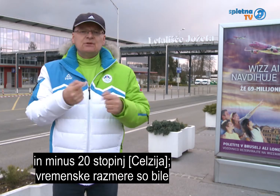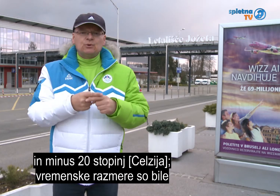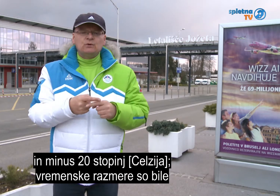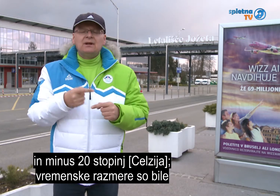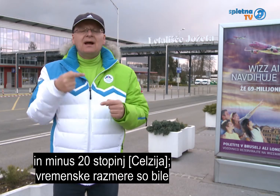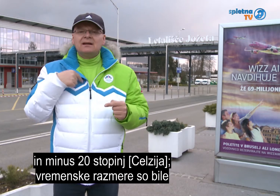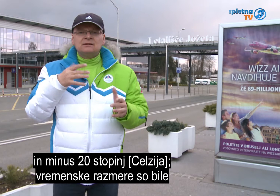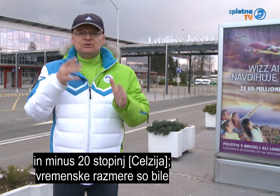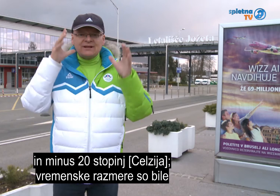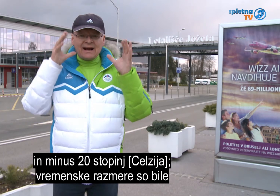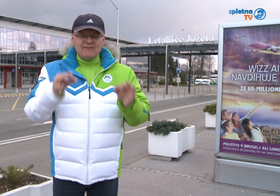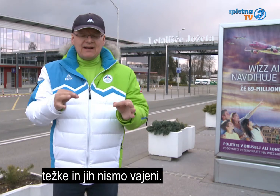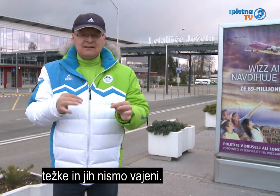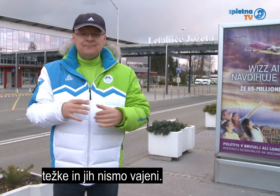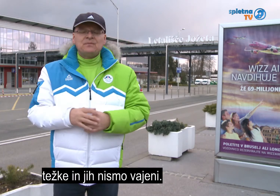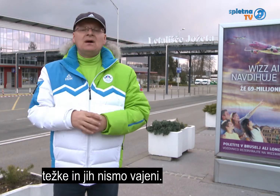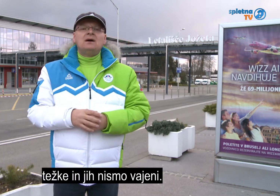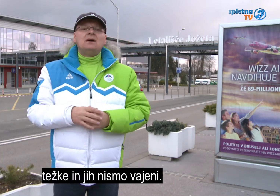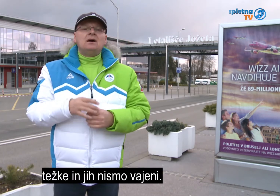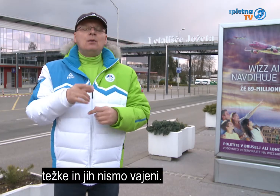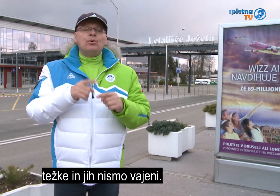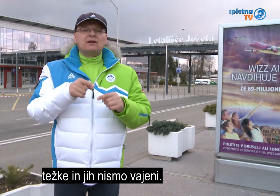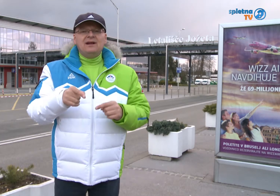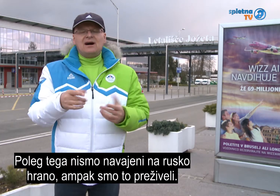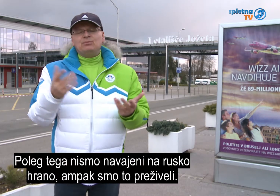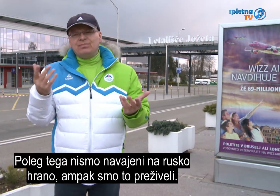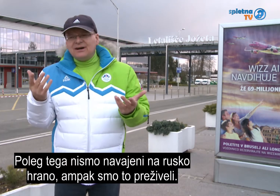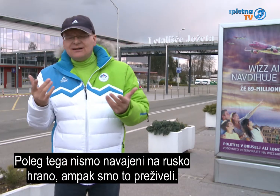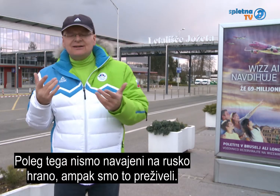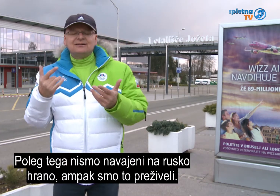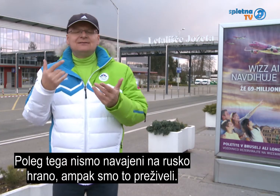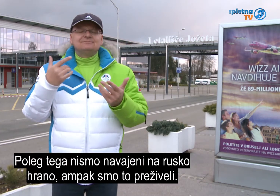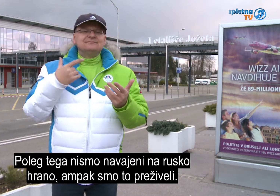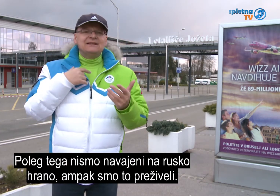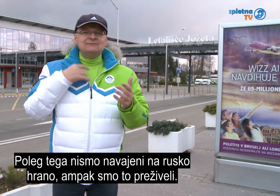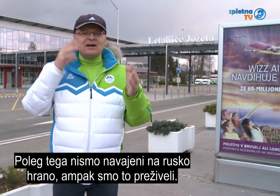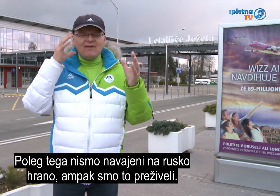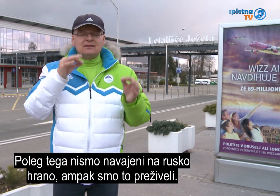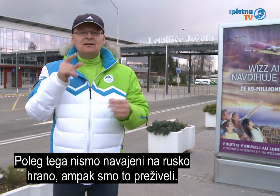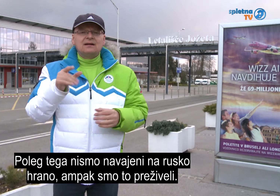tuli? Missä käy vai. Kuule. Hän niin mana mati.